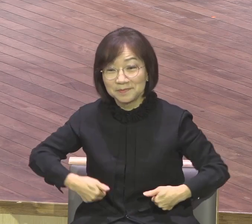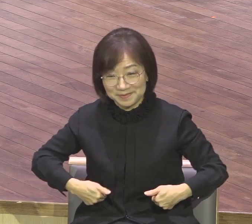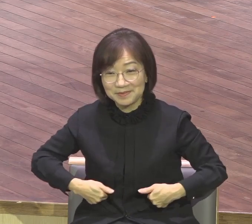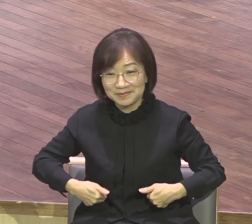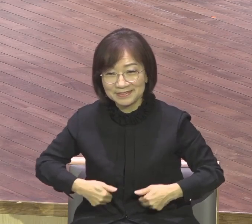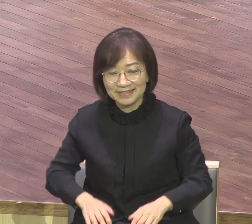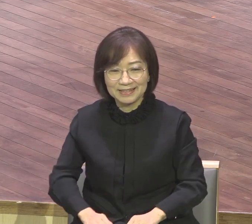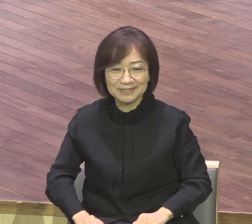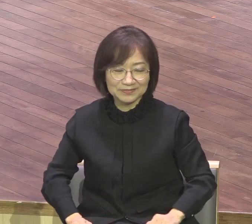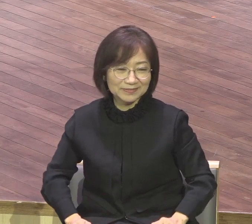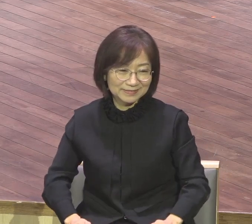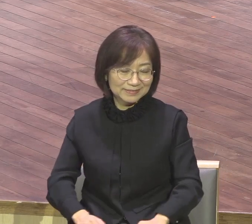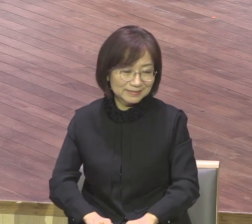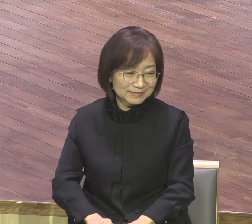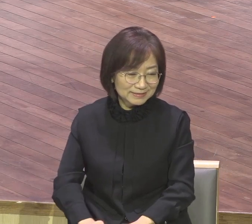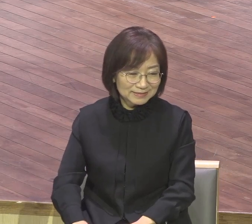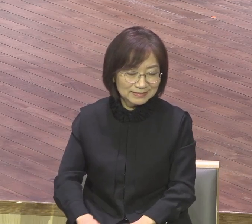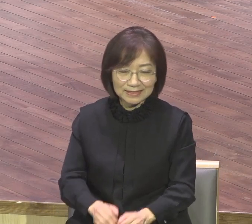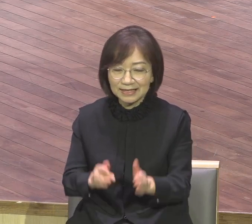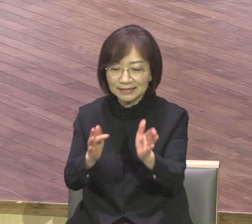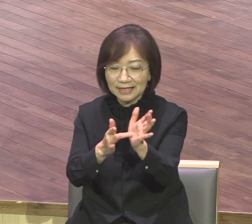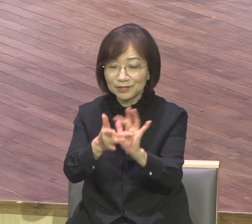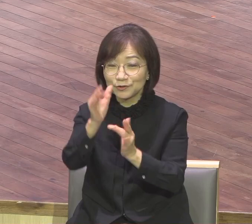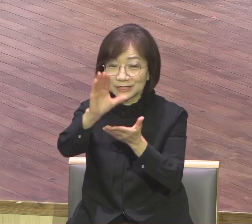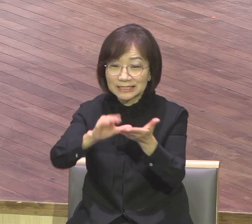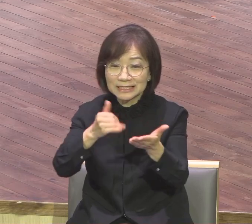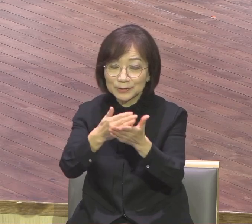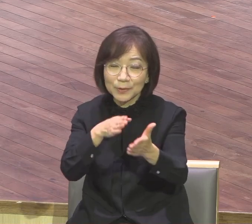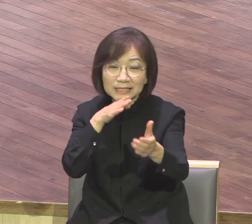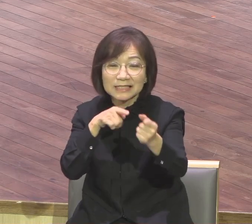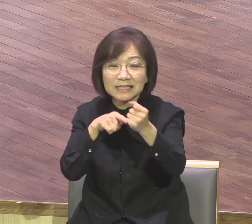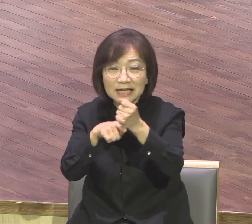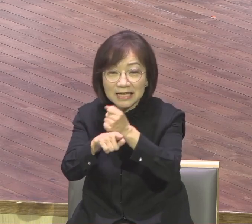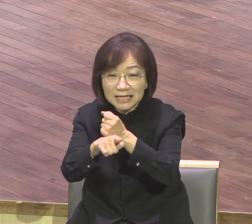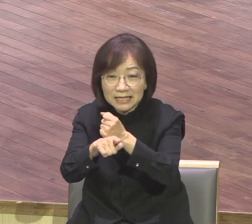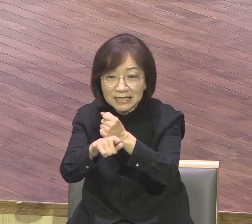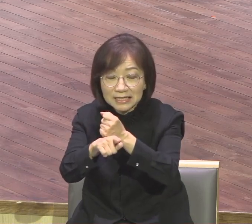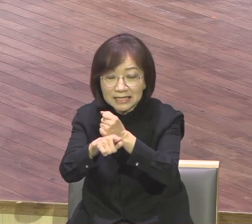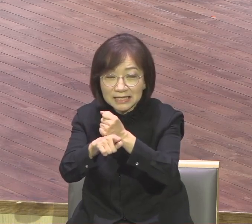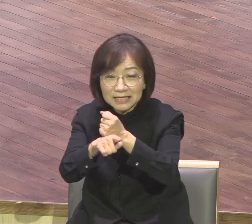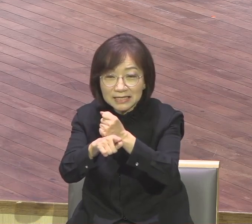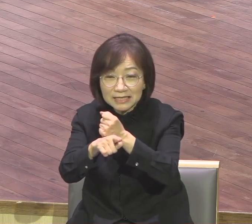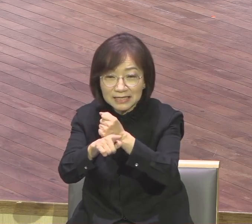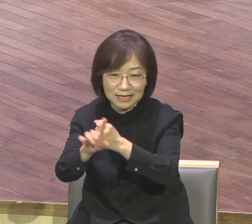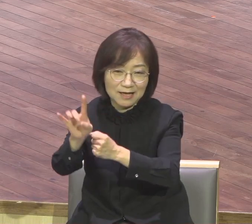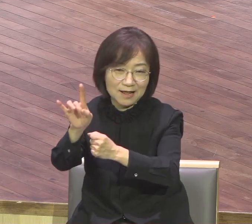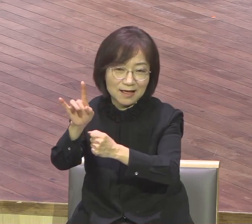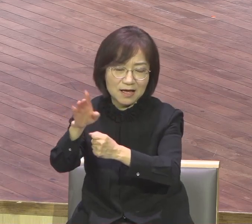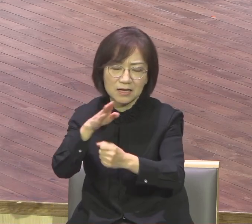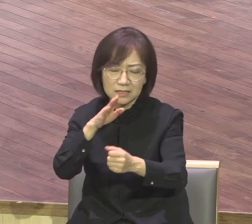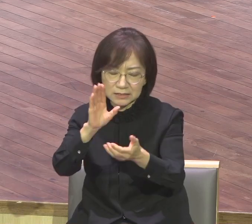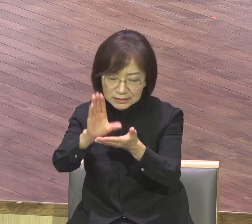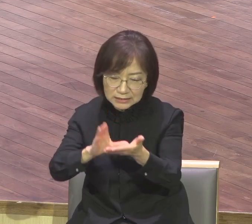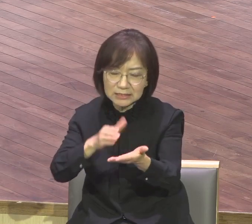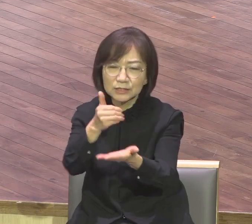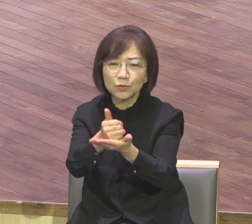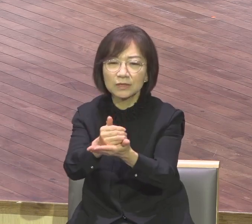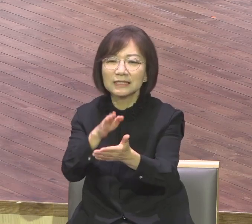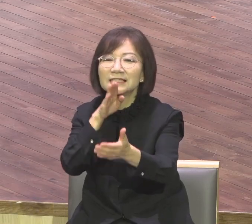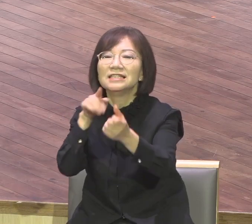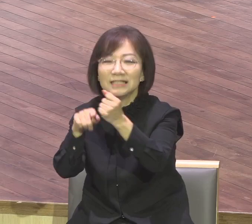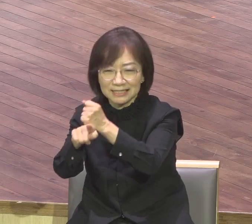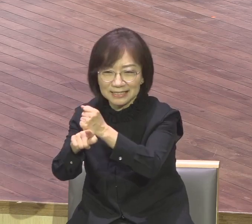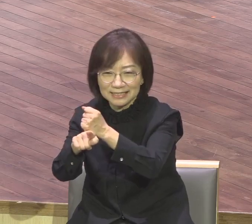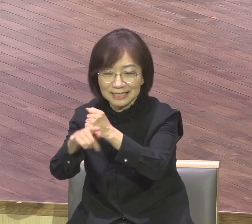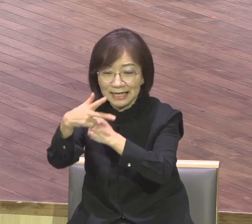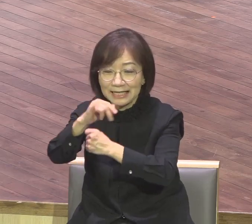그리스도의 진리 외에는 다른 어떤 것도 그 어떤 것도 진리가 아님을